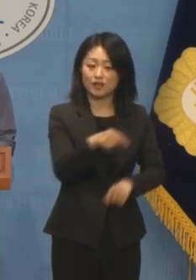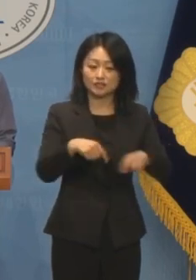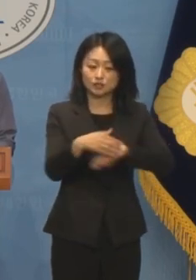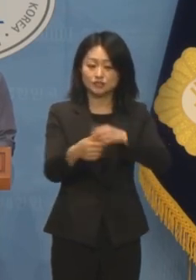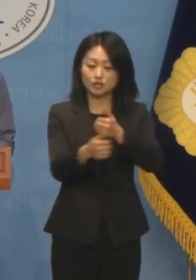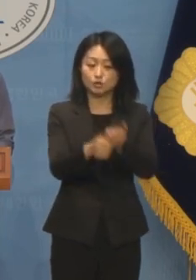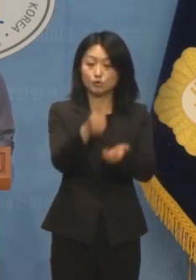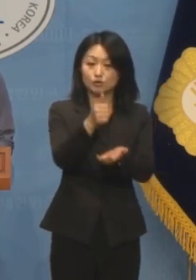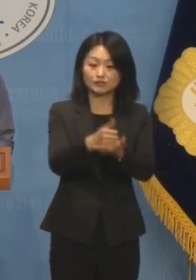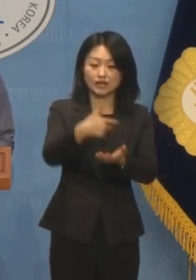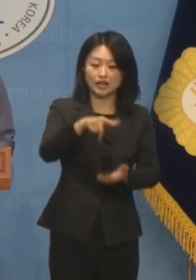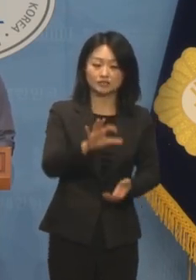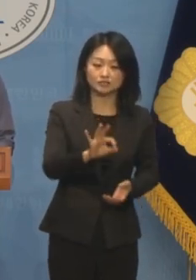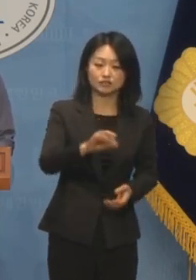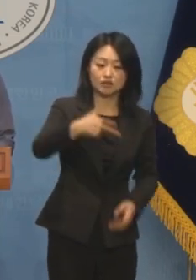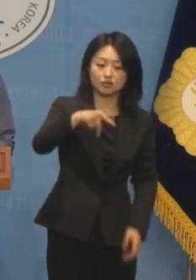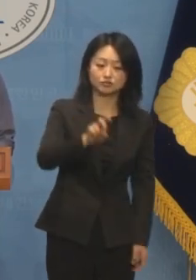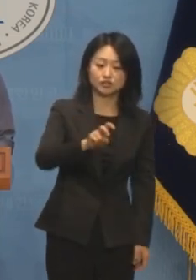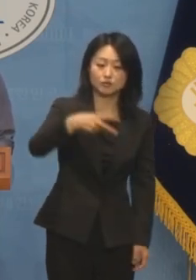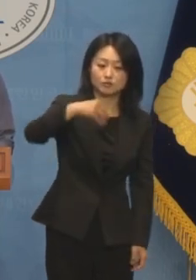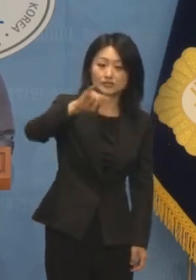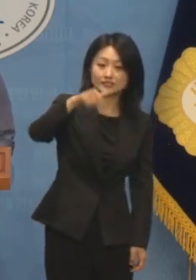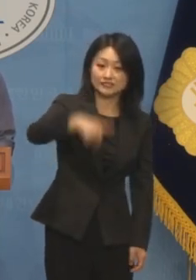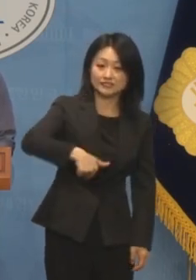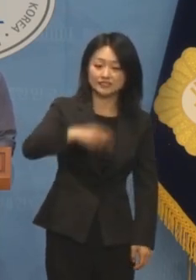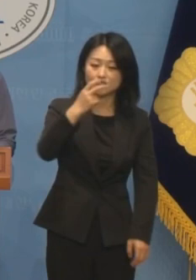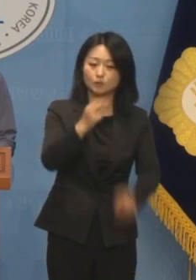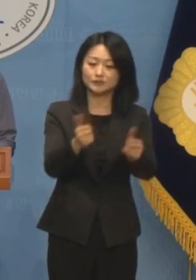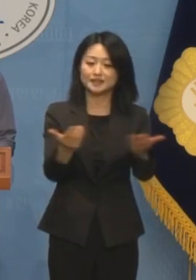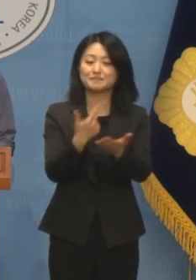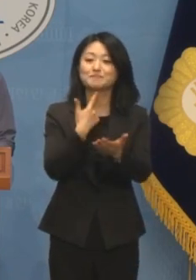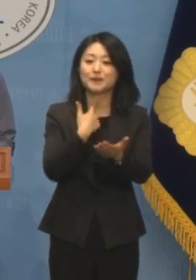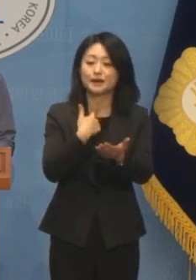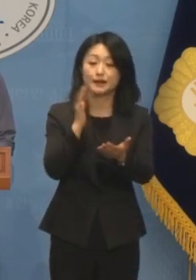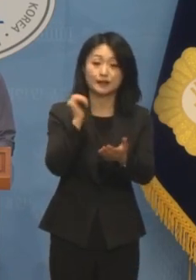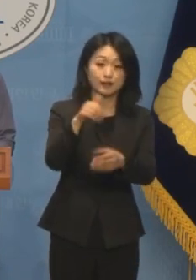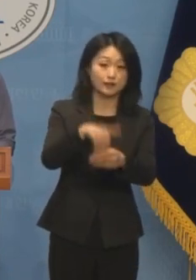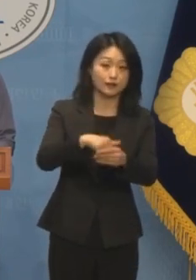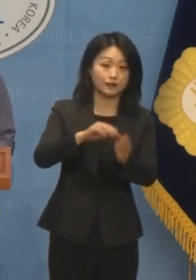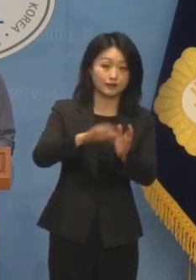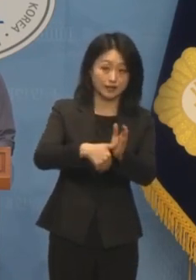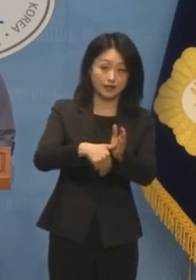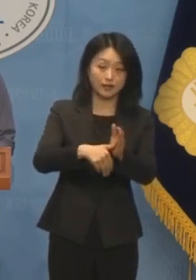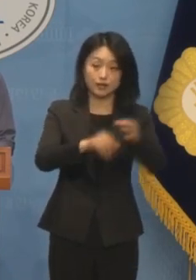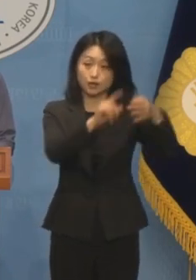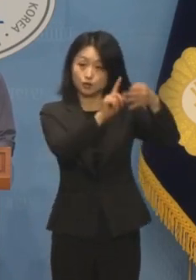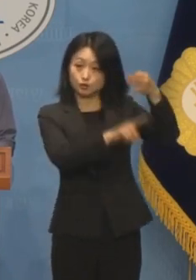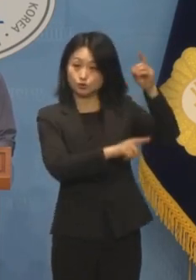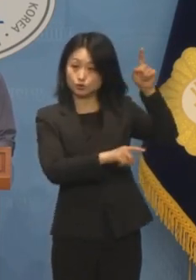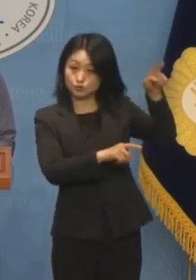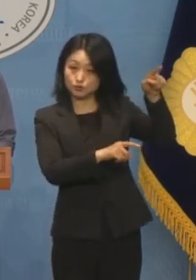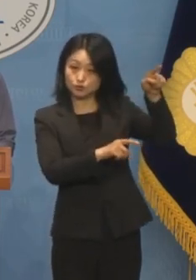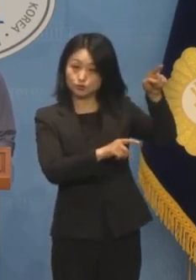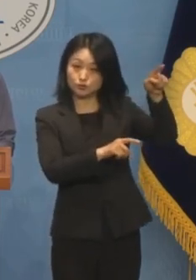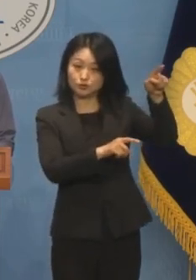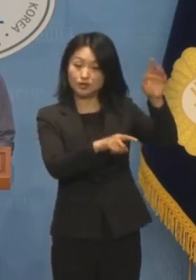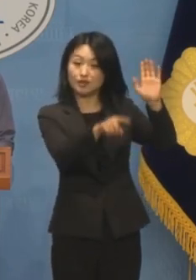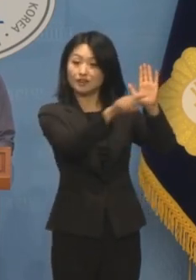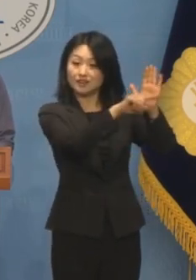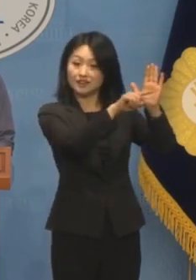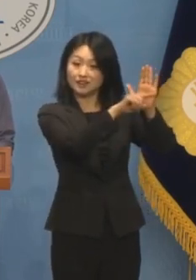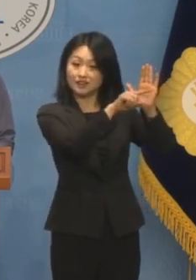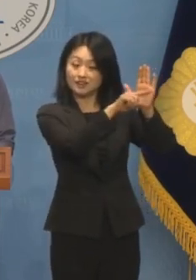내정된 정점식 의원은 검찰 출신으로 지난 대선 때 윤석열 후보의 네거티브